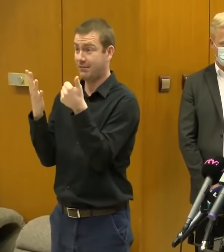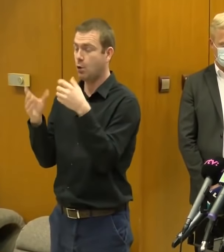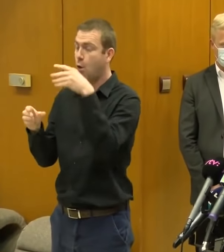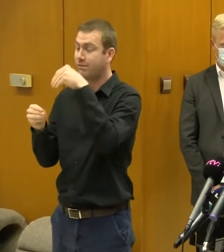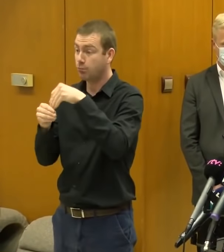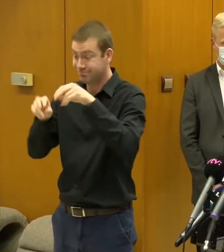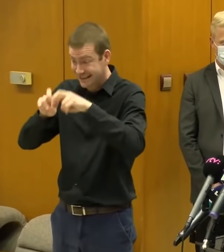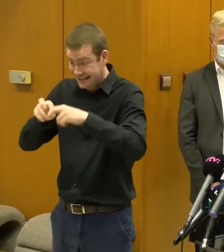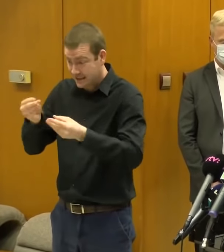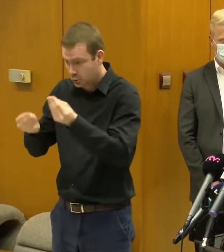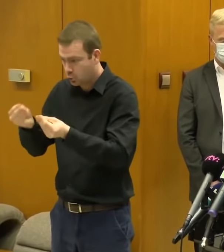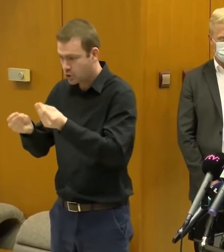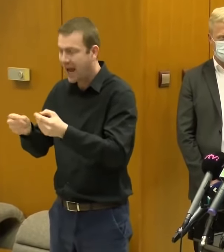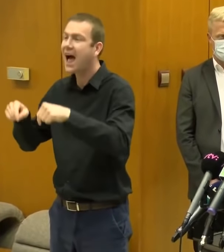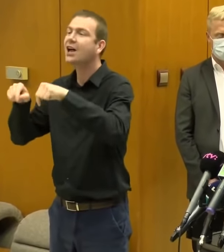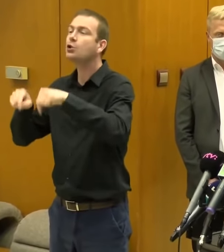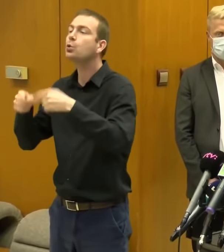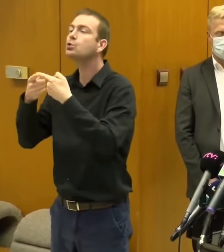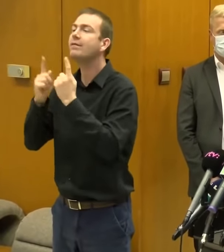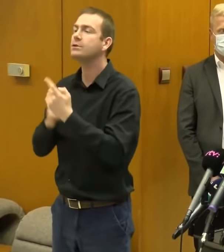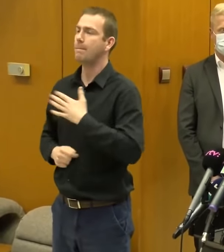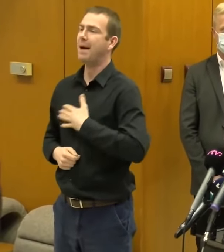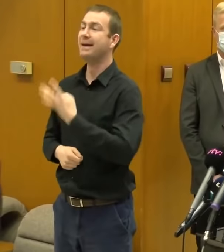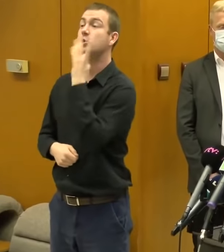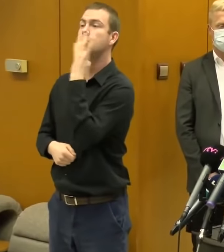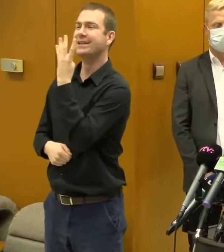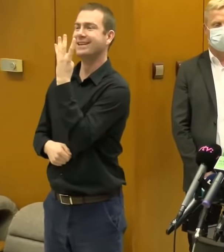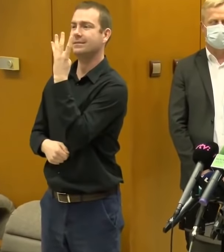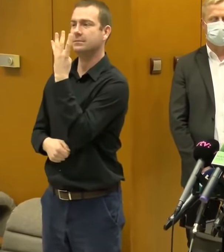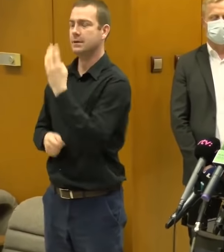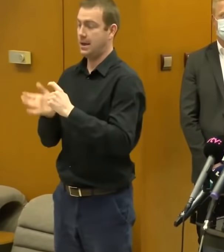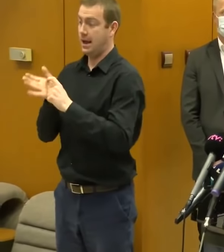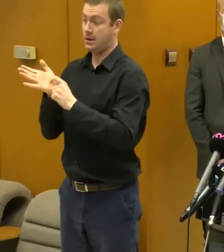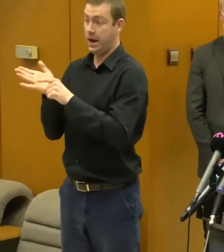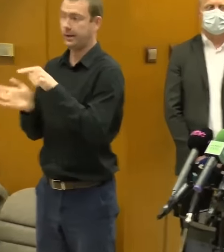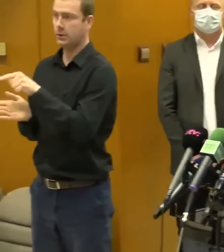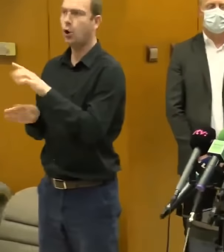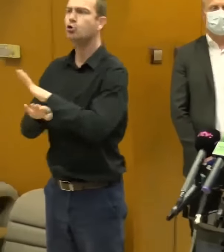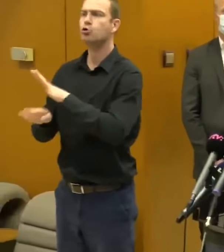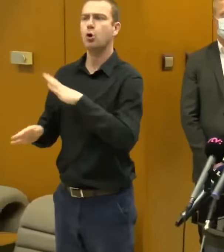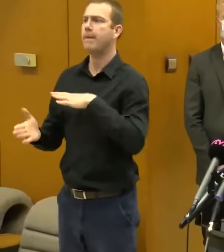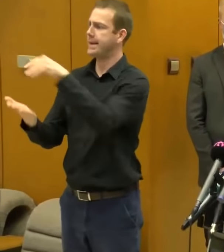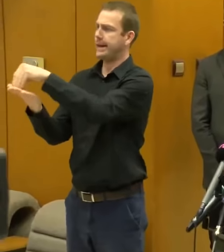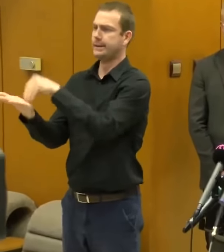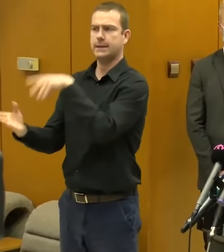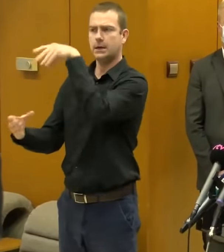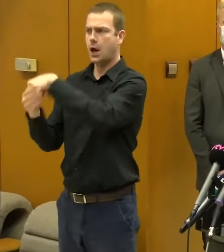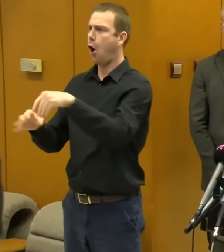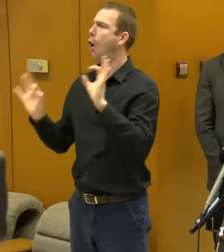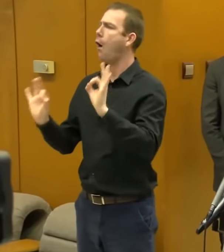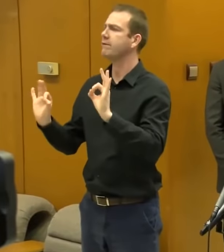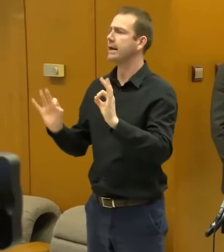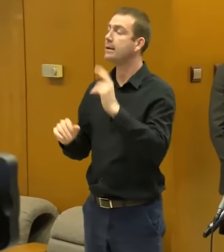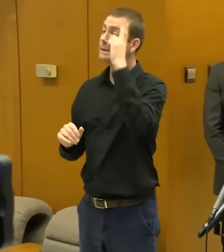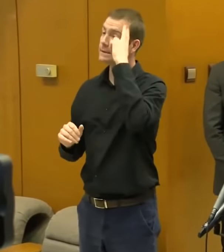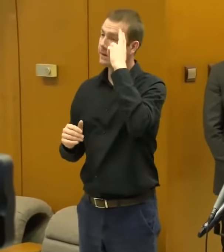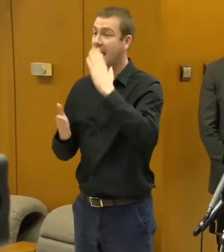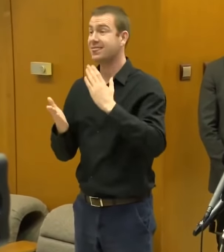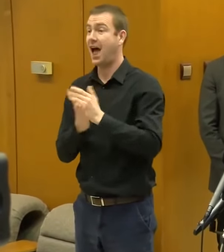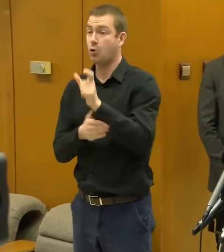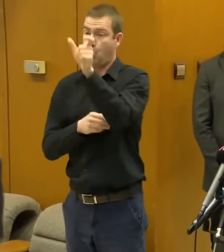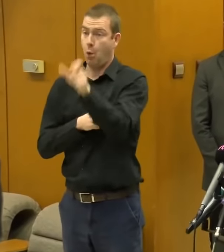sú registrované 4 lieky. Sú registrované, sú dostupné. Takže není obava, že keď niekto by mal ťažký